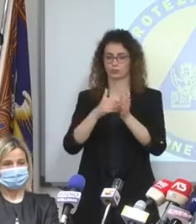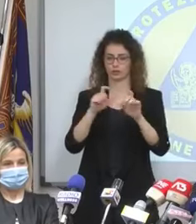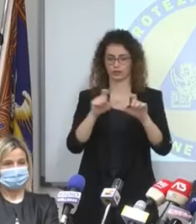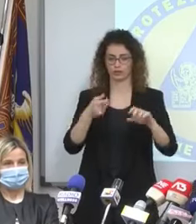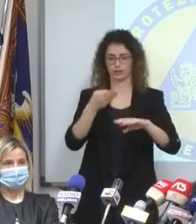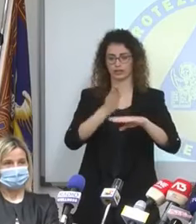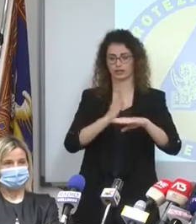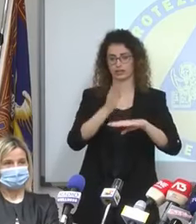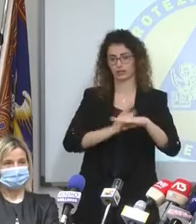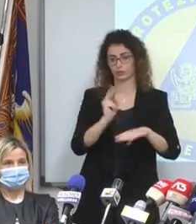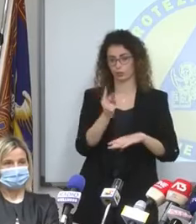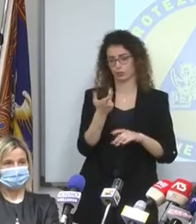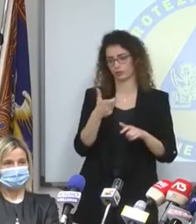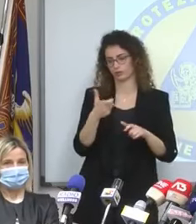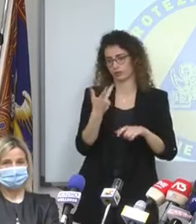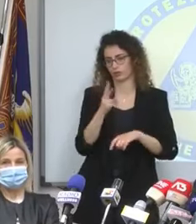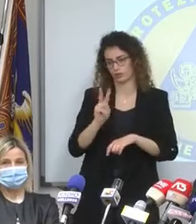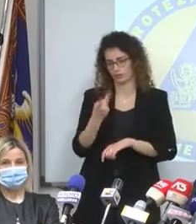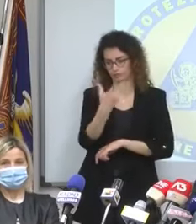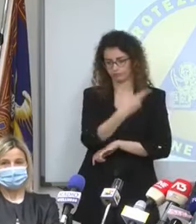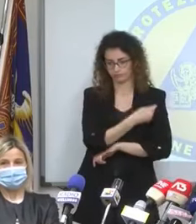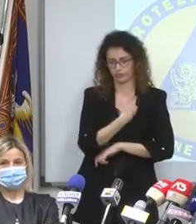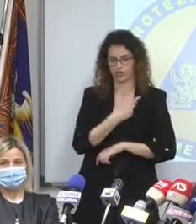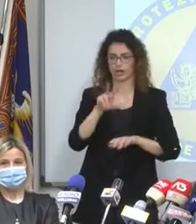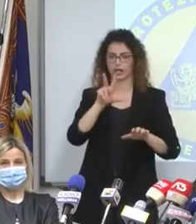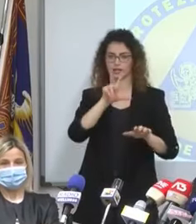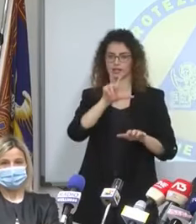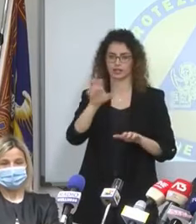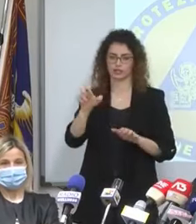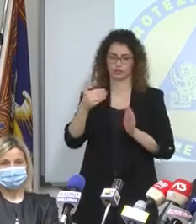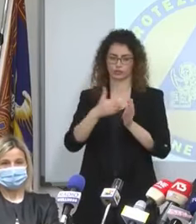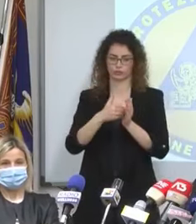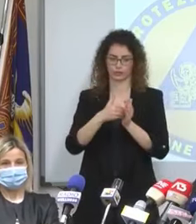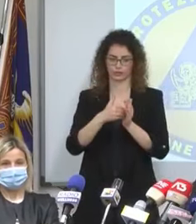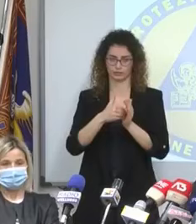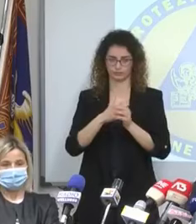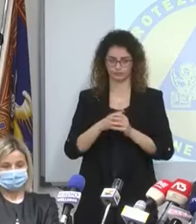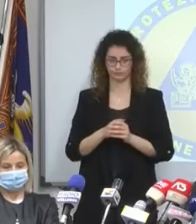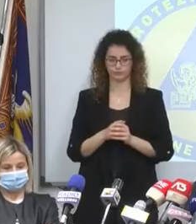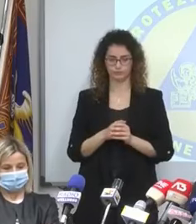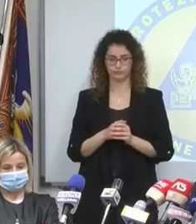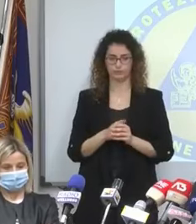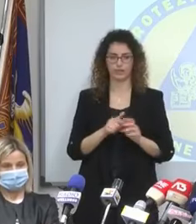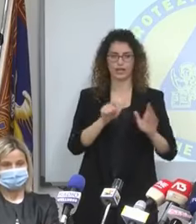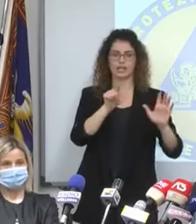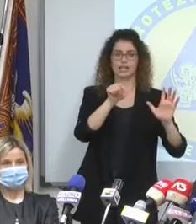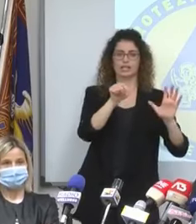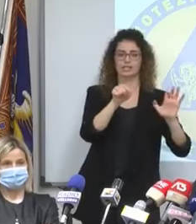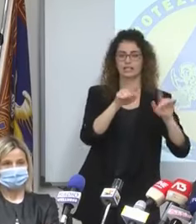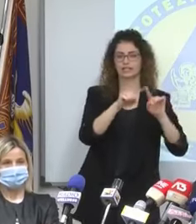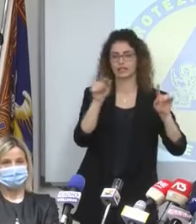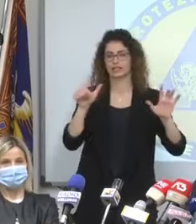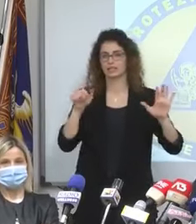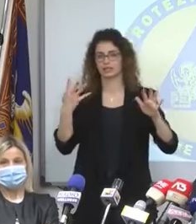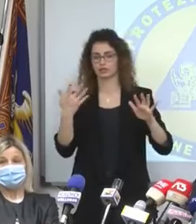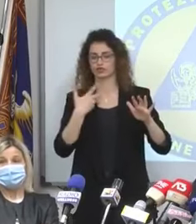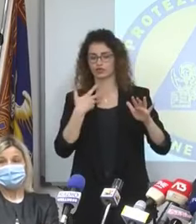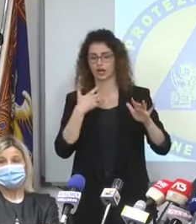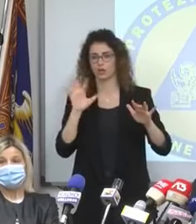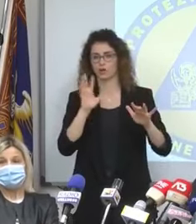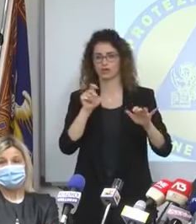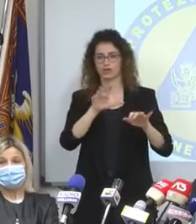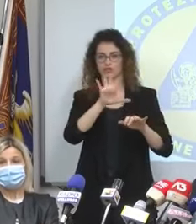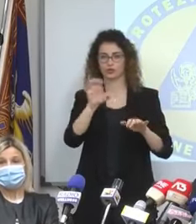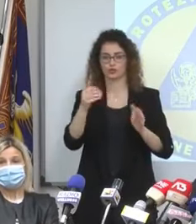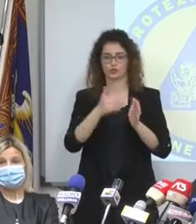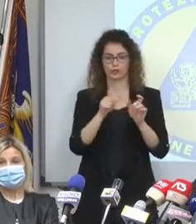2 perché sono tutti i vaccini che richiamo, 300.000. Se gli over 70, solo dai 70 al 79 abbiamo quasi 500.000